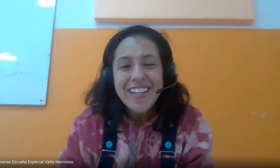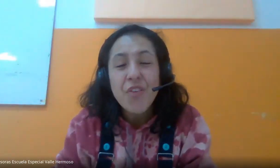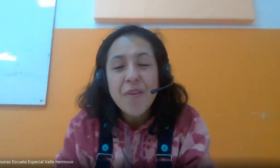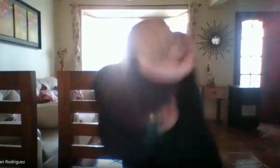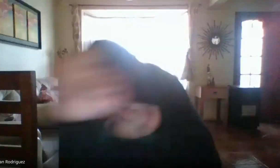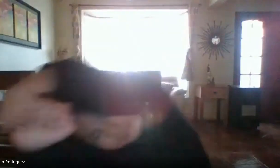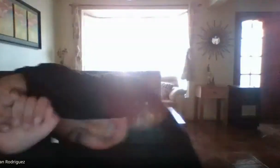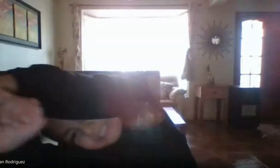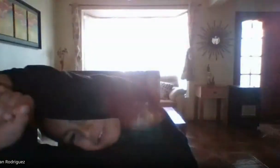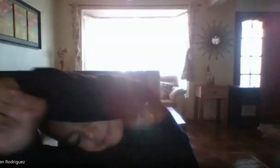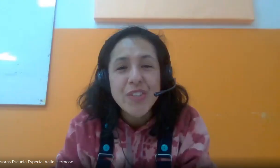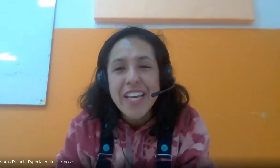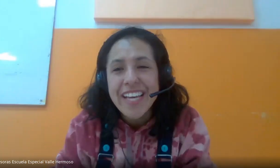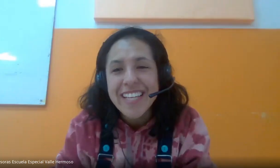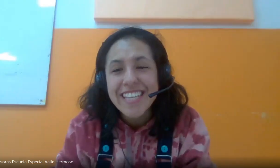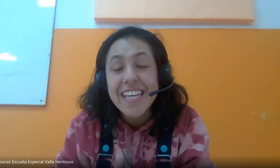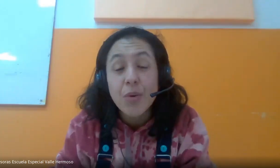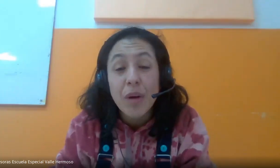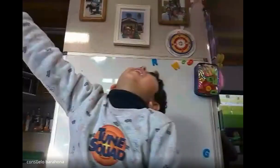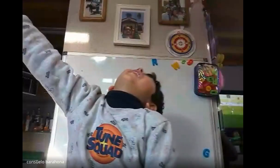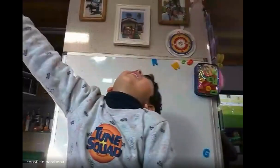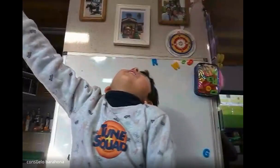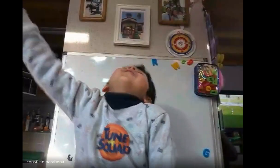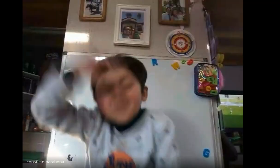Nos vemos mañana entonces. Y recuerden,